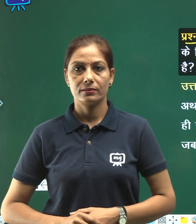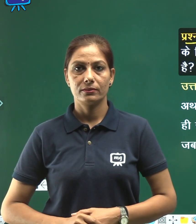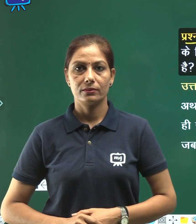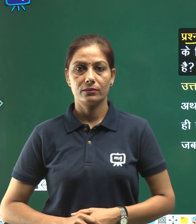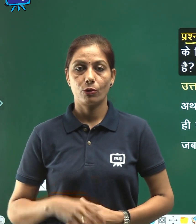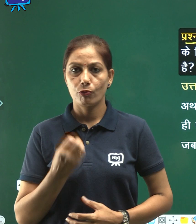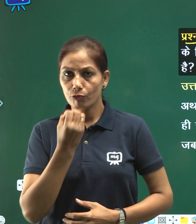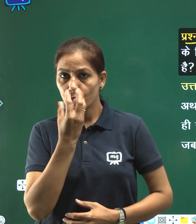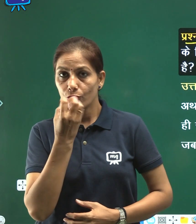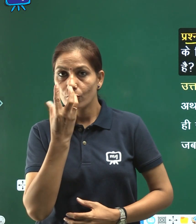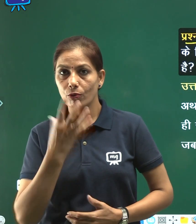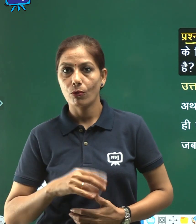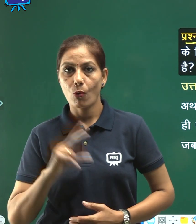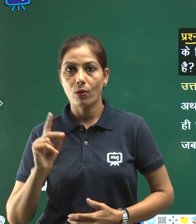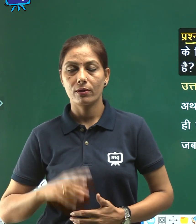फूल और